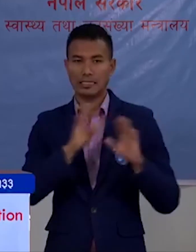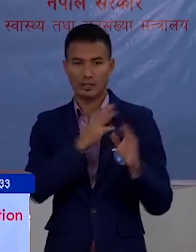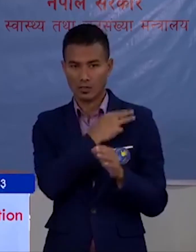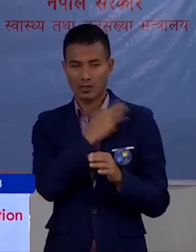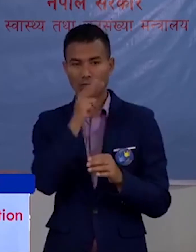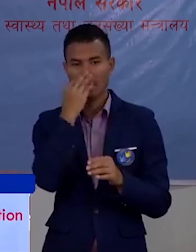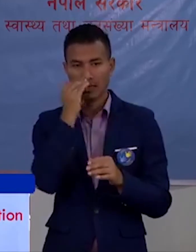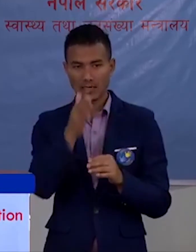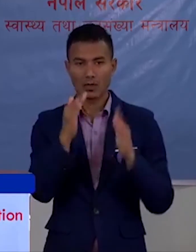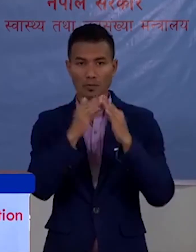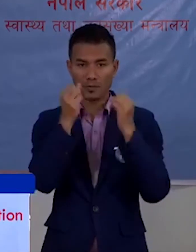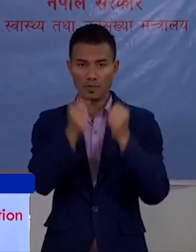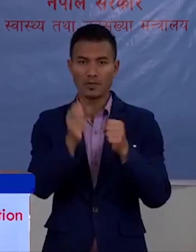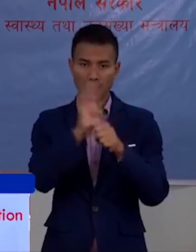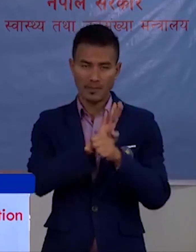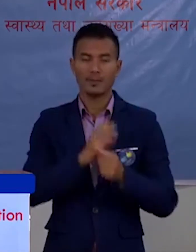घरमा बस्दाखेरि